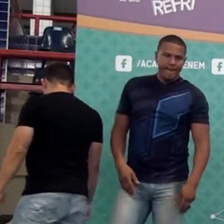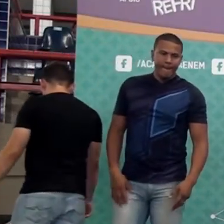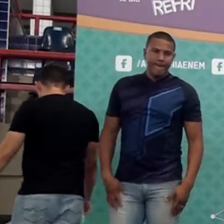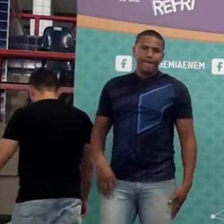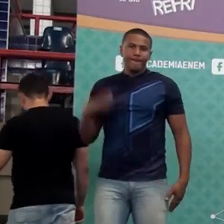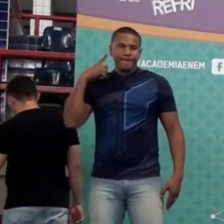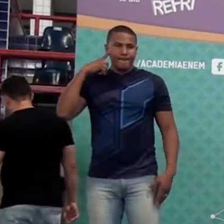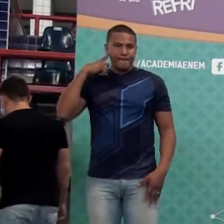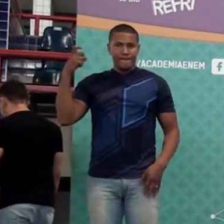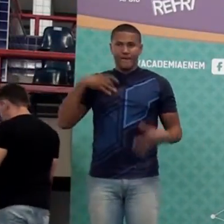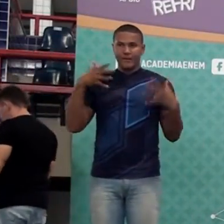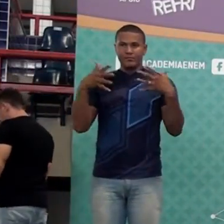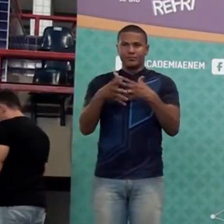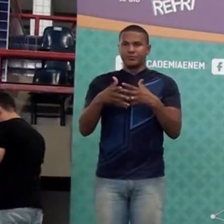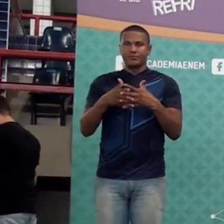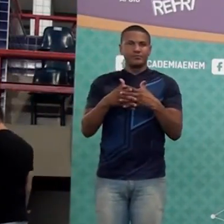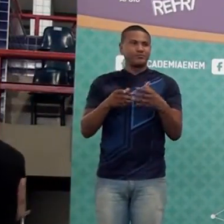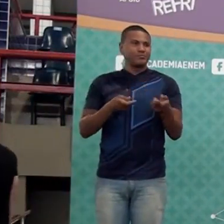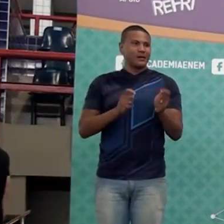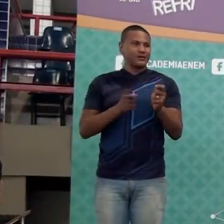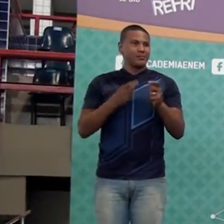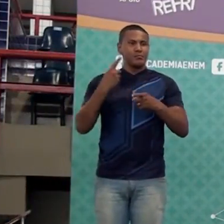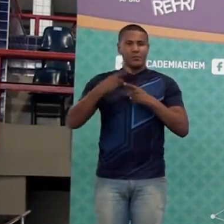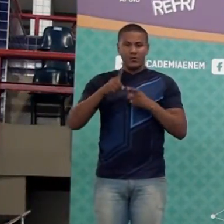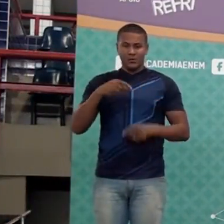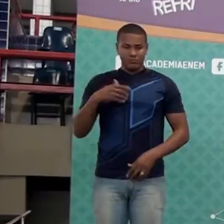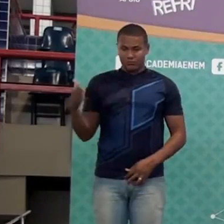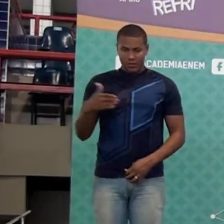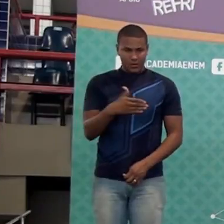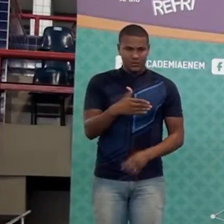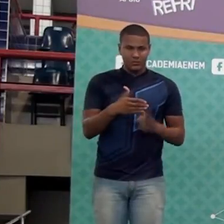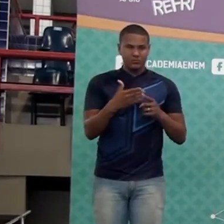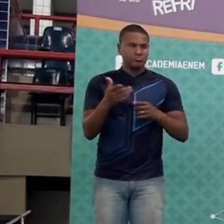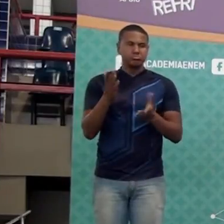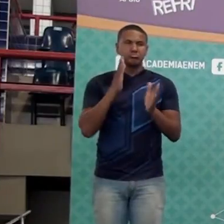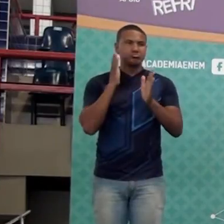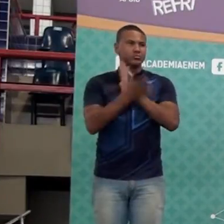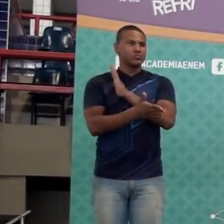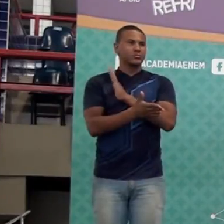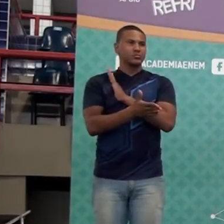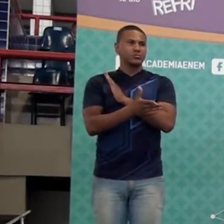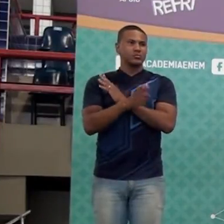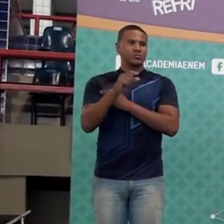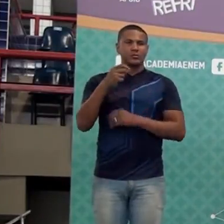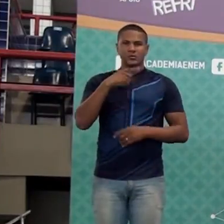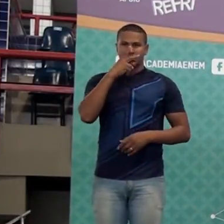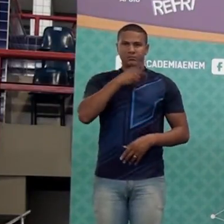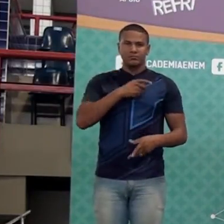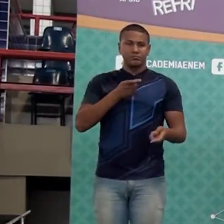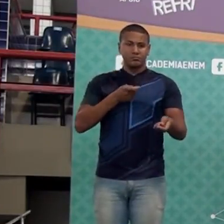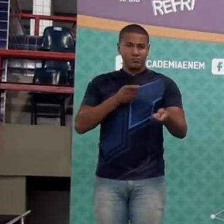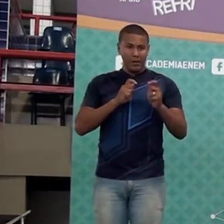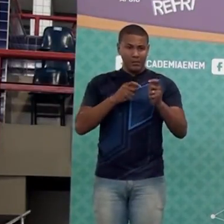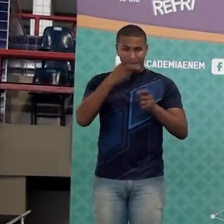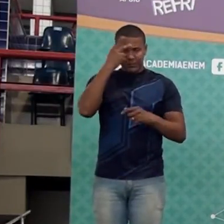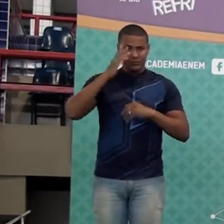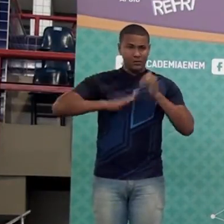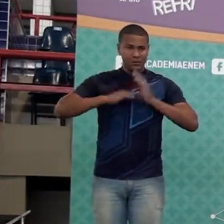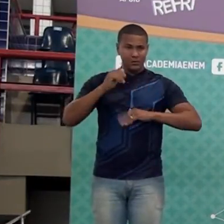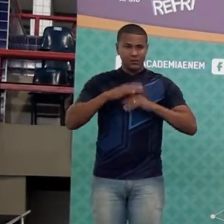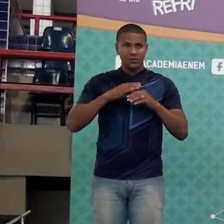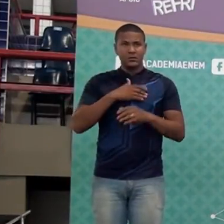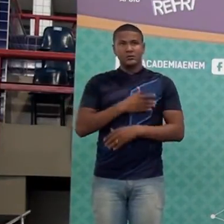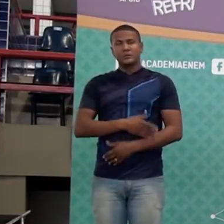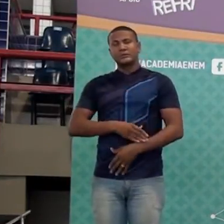Os peixes que estavam lá, eles simplesmente fugiram daquele local. Os pescadores têm que ir para muito mais dentro do mar para